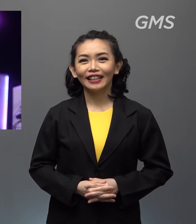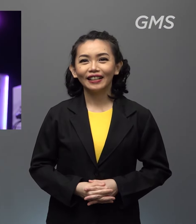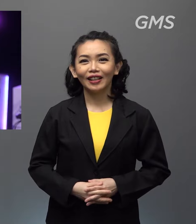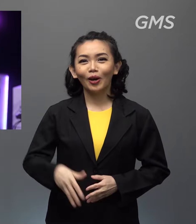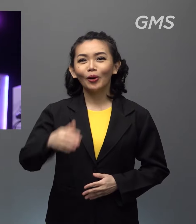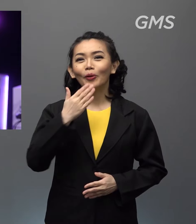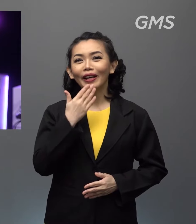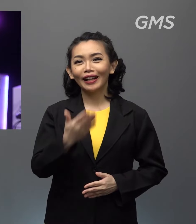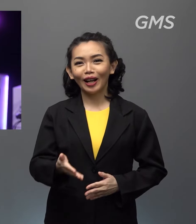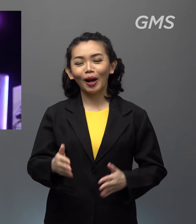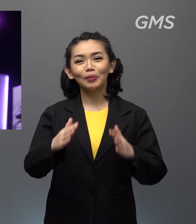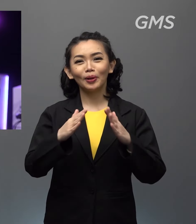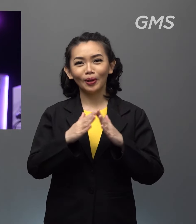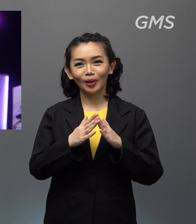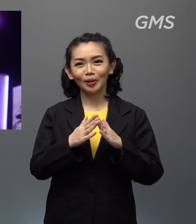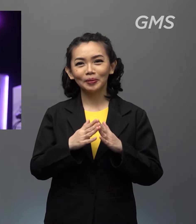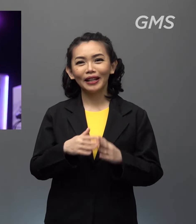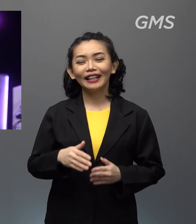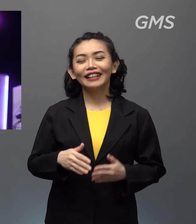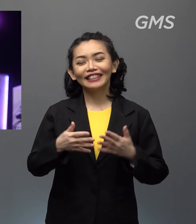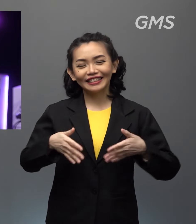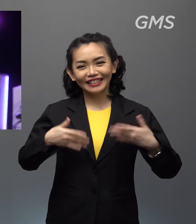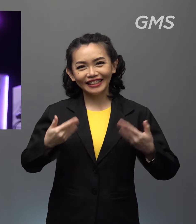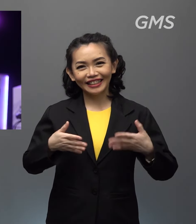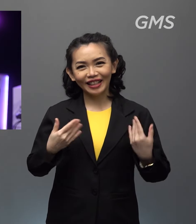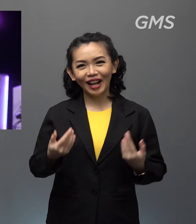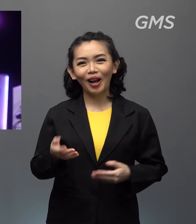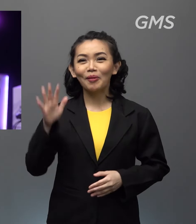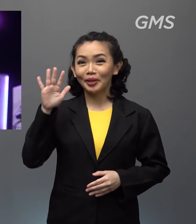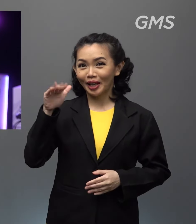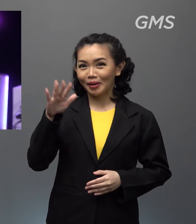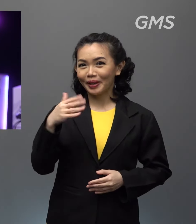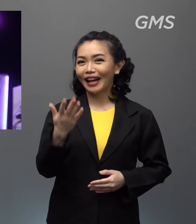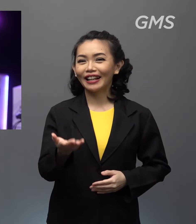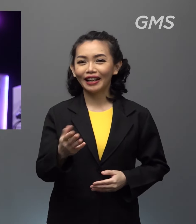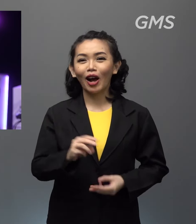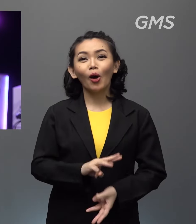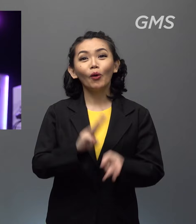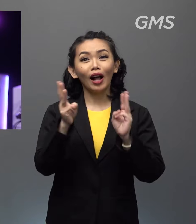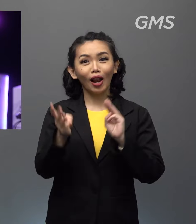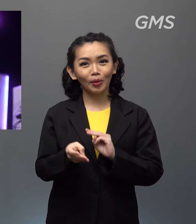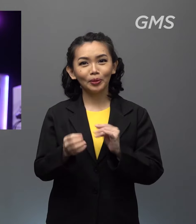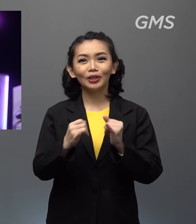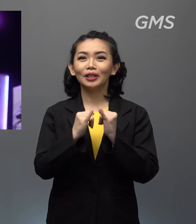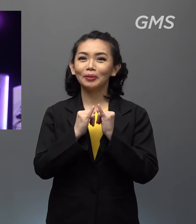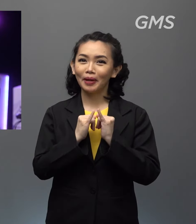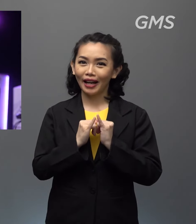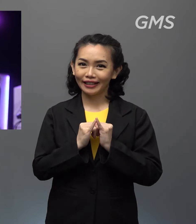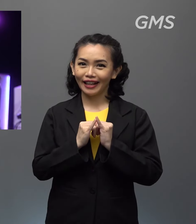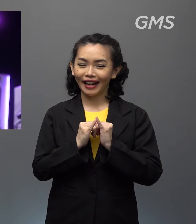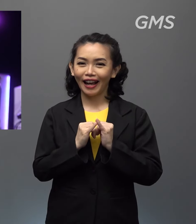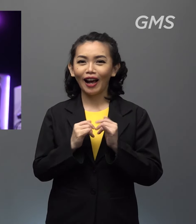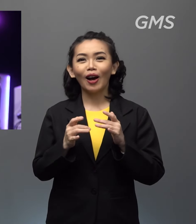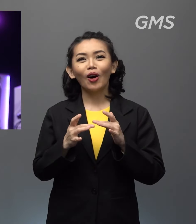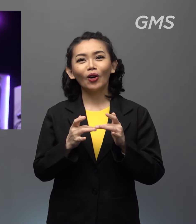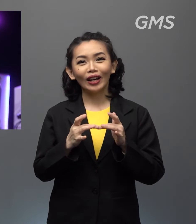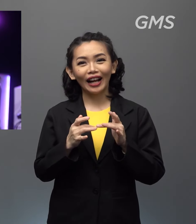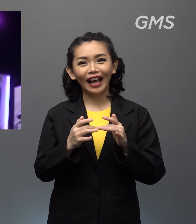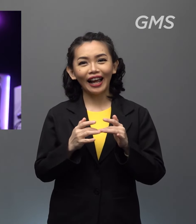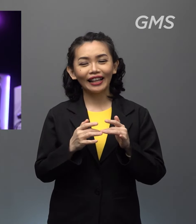Welcome home. Senang bisa menyapa Anda, Bapak Ibu, saudara-saudari sekalian. Sekalipun kita beribadah di tempat yang berbeda-beda, di